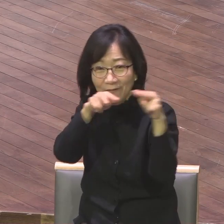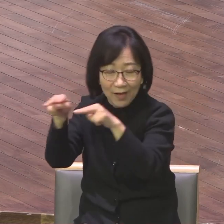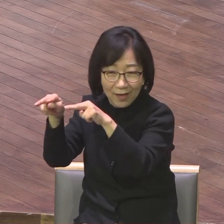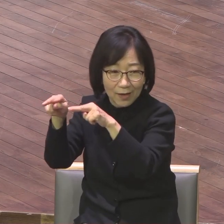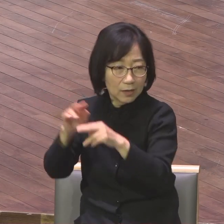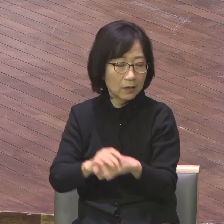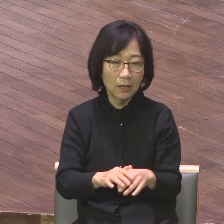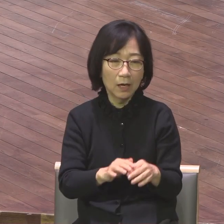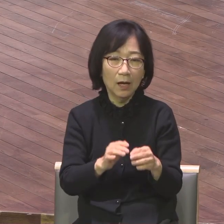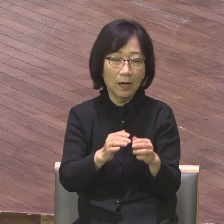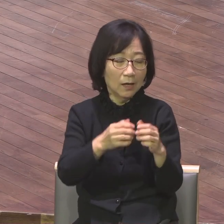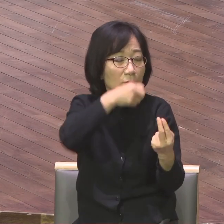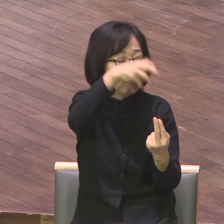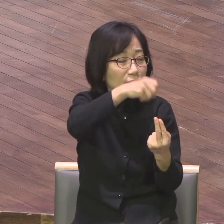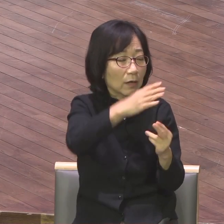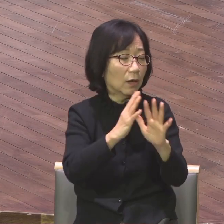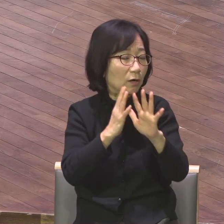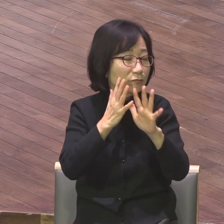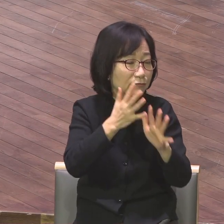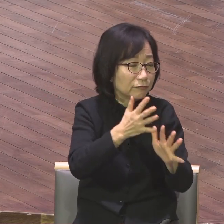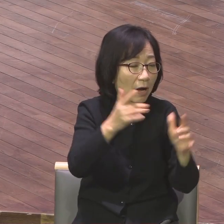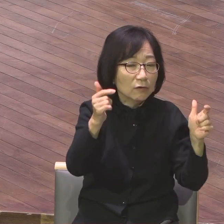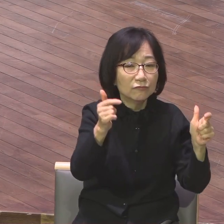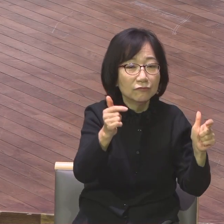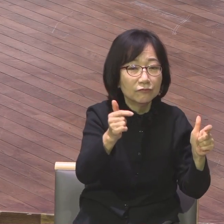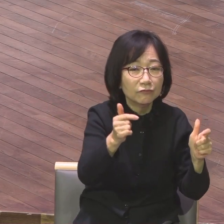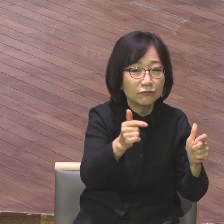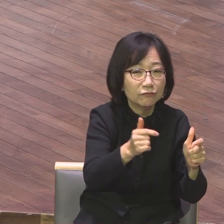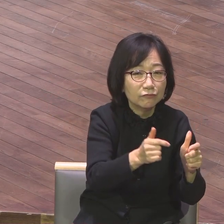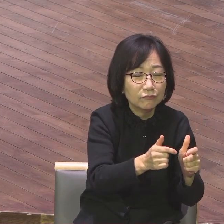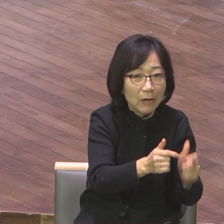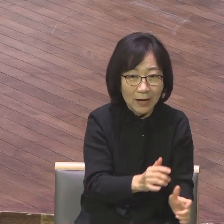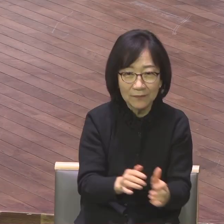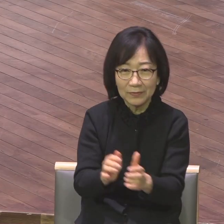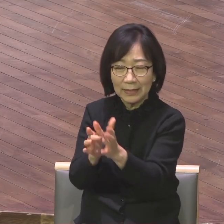자, 예수님 주변에는 반대로 인산인해를 이룹니다.